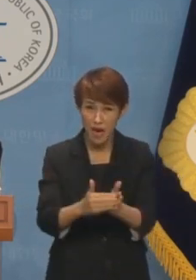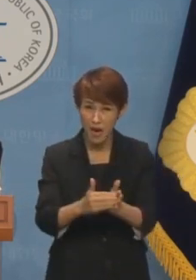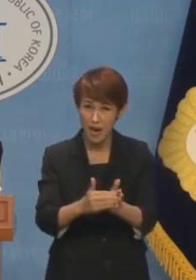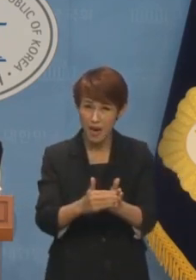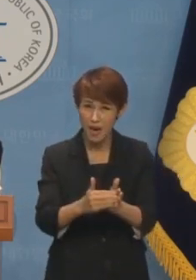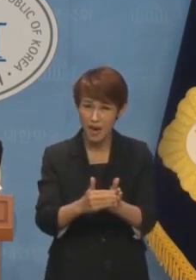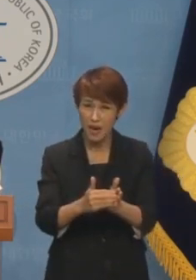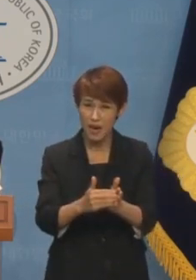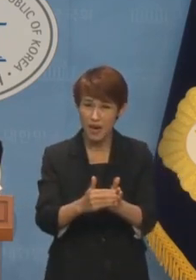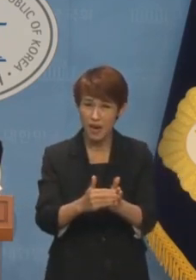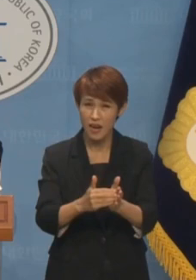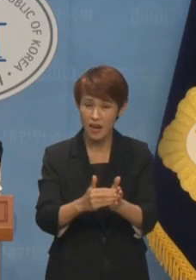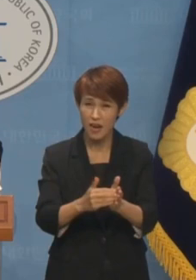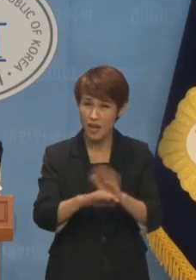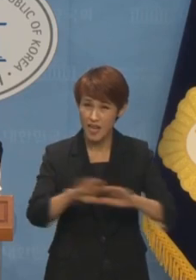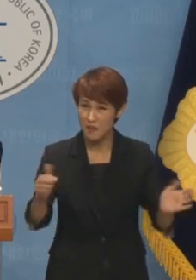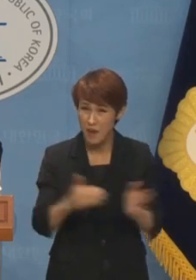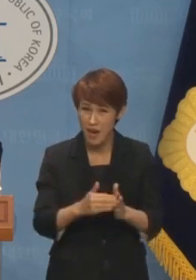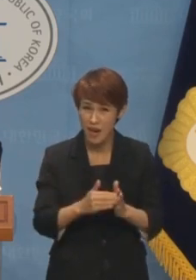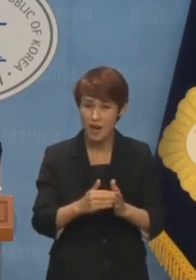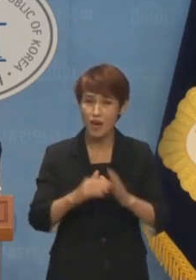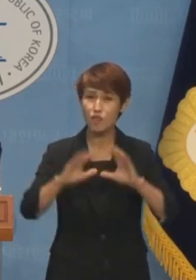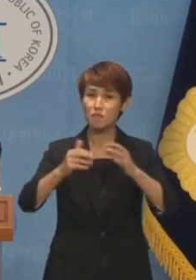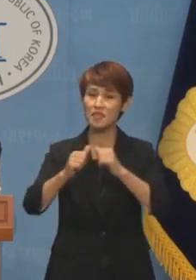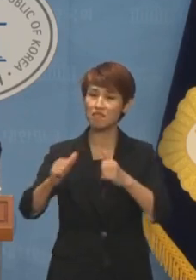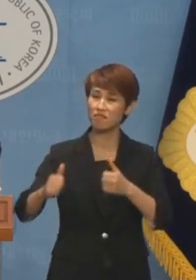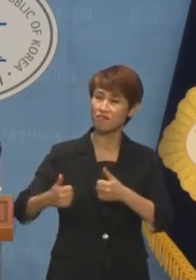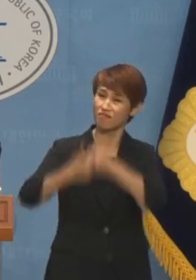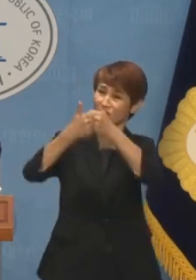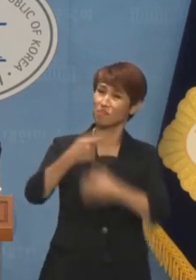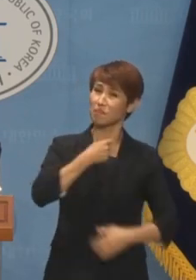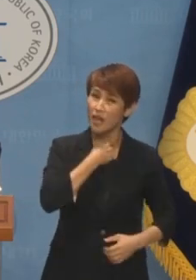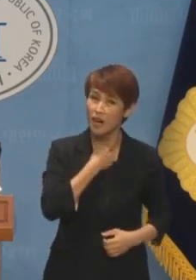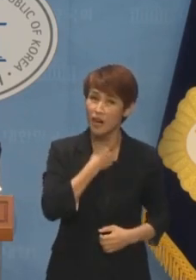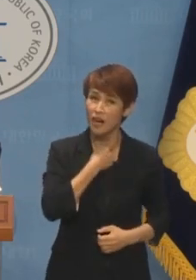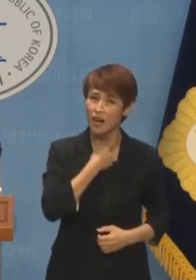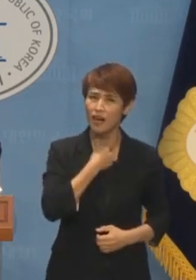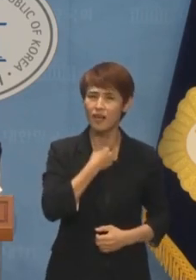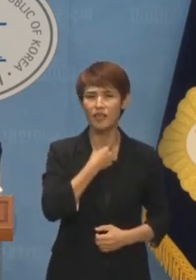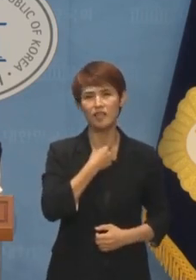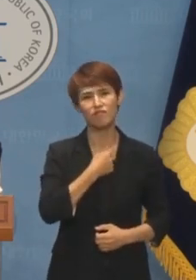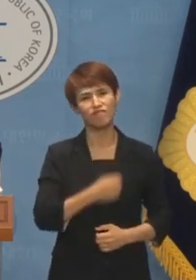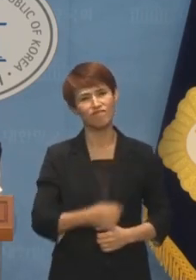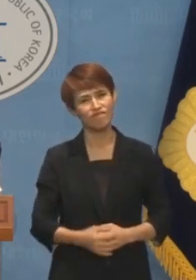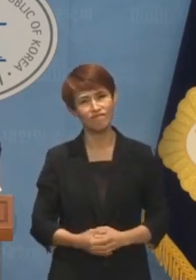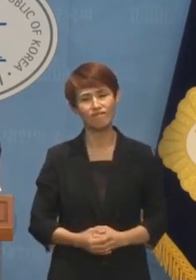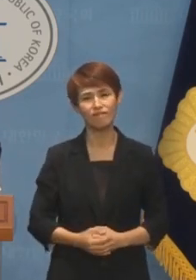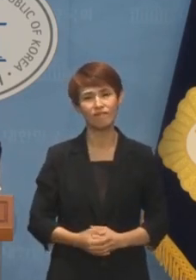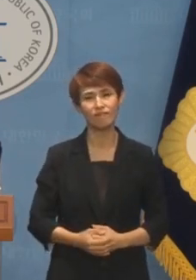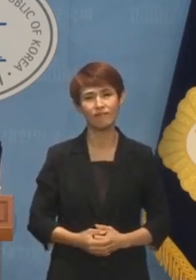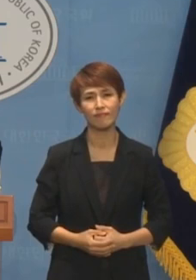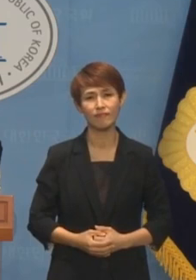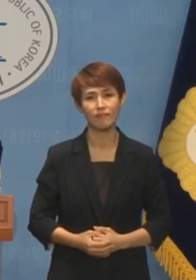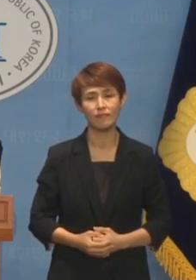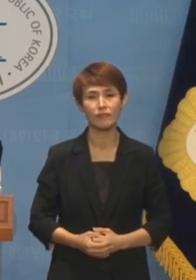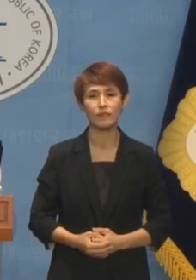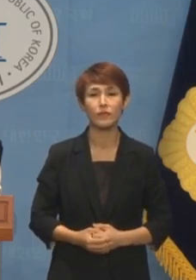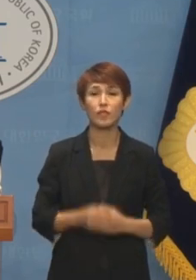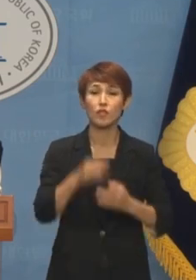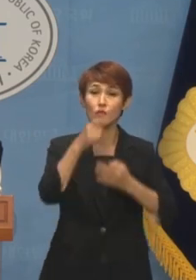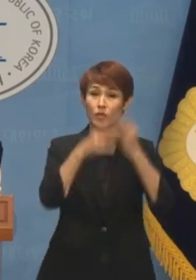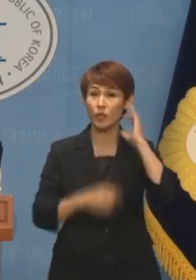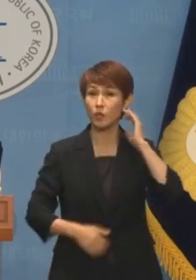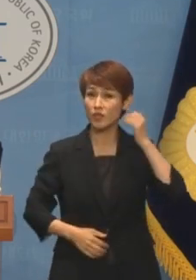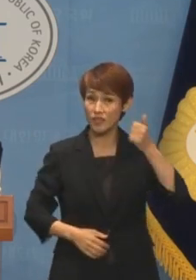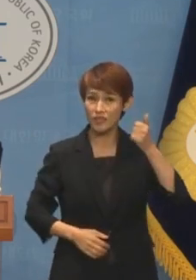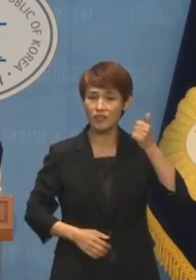겁니까? 아니면 국민에 맞서 정면 돌파라도 하겠다는 결기입니까? 윤 대통령은